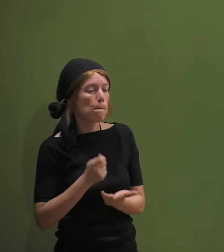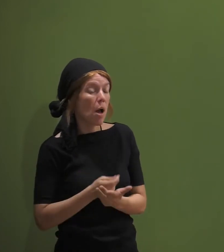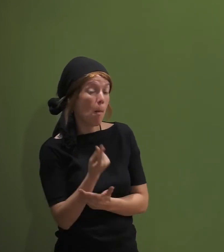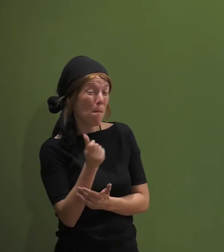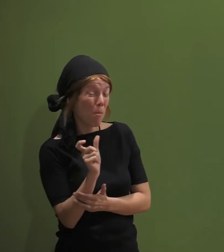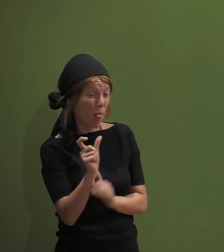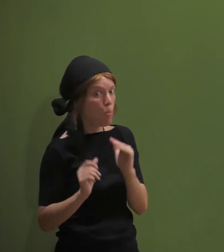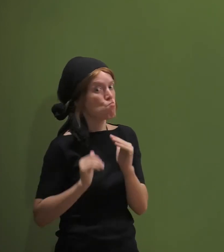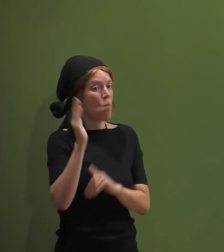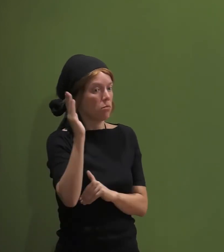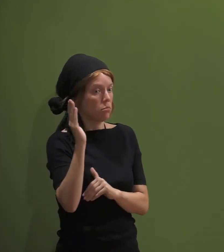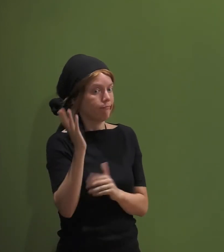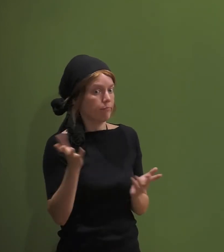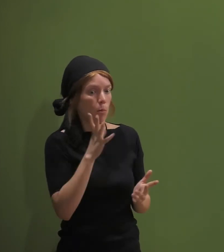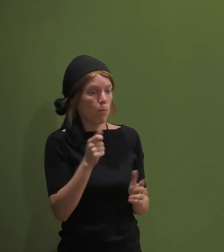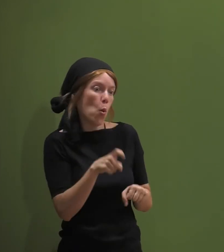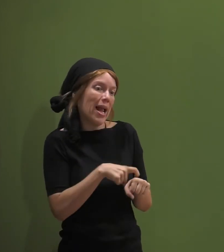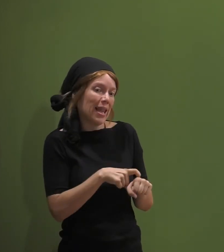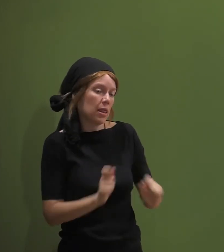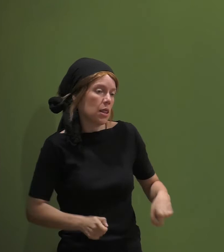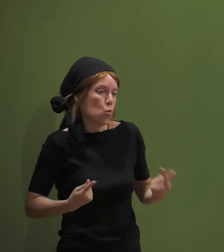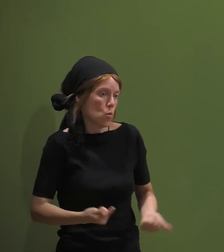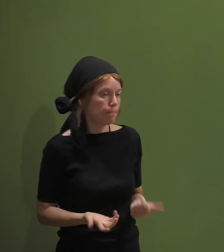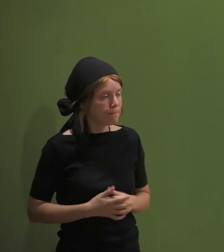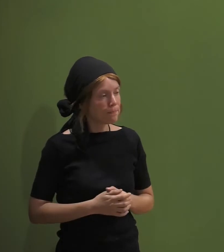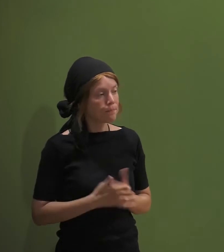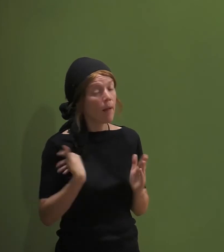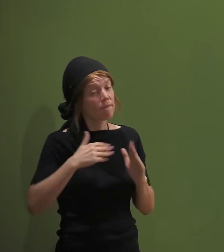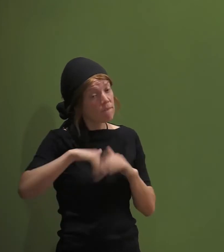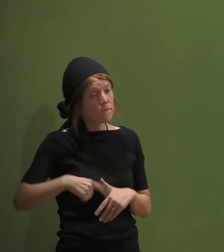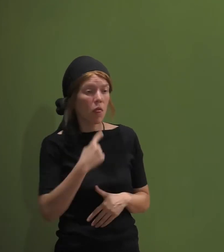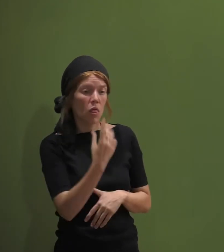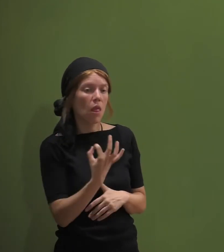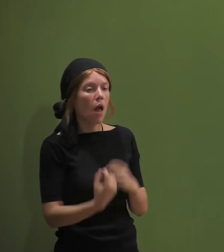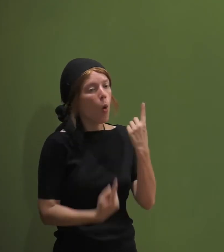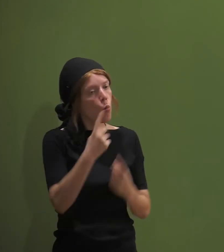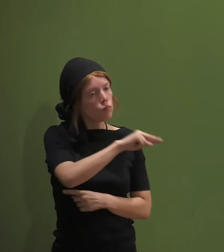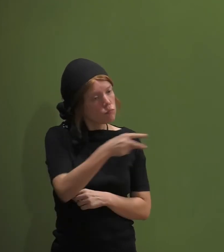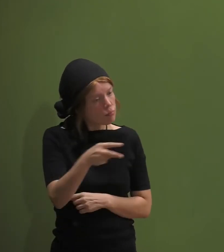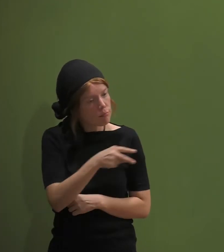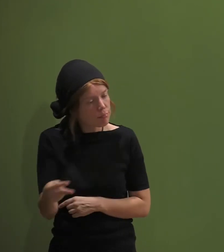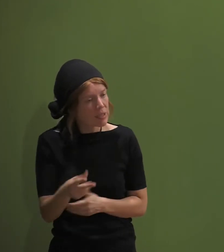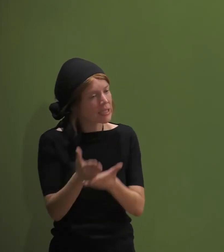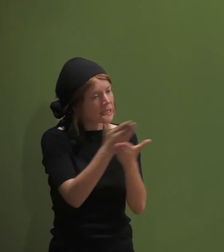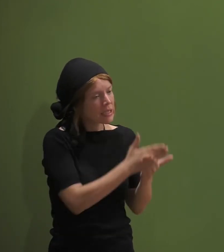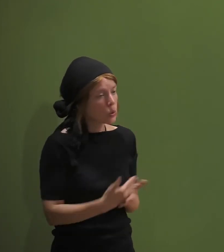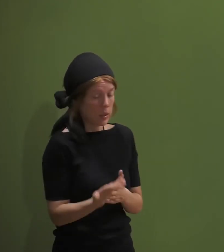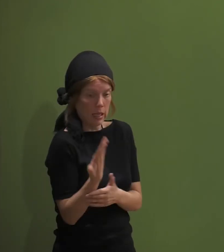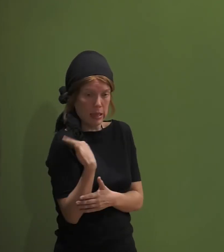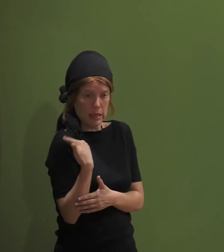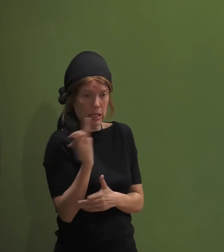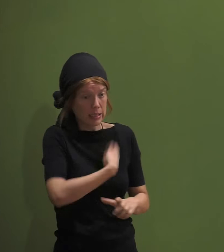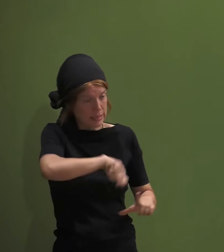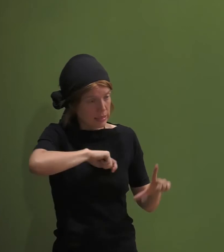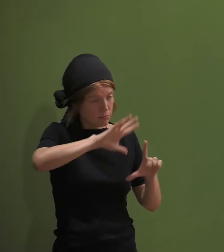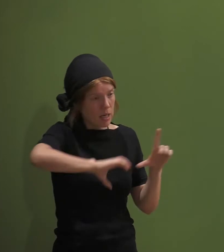más elevados por los alimentos que presentan estos atributos. Finalmente, me gustaría comentar algunos resultados de un estudio recientemente realizado en